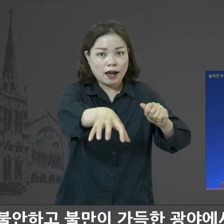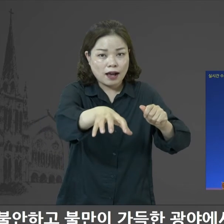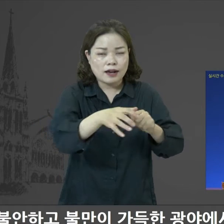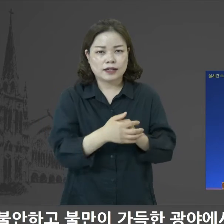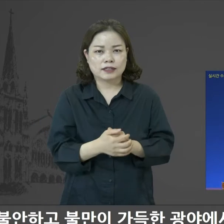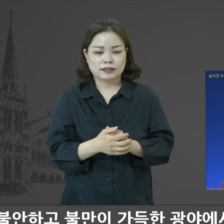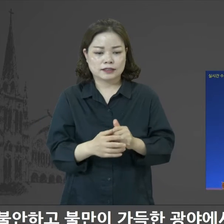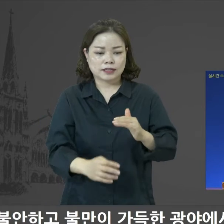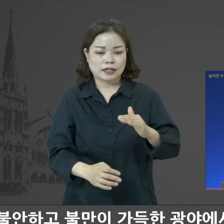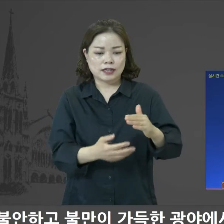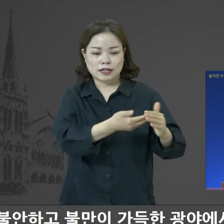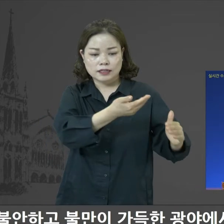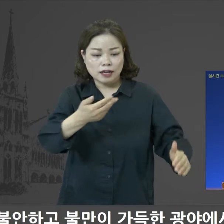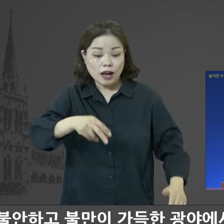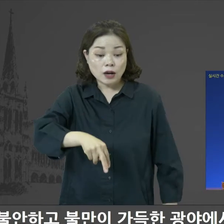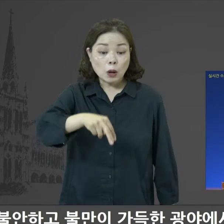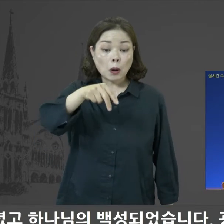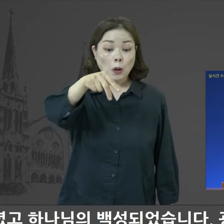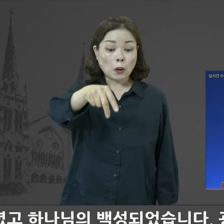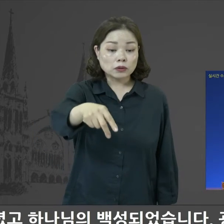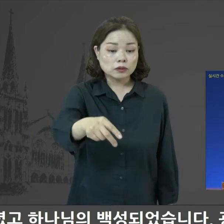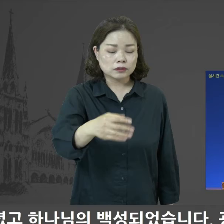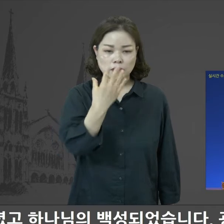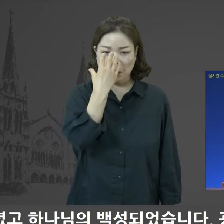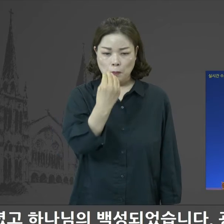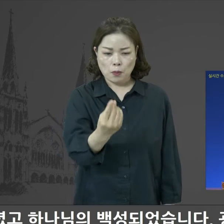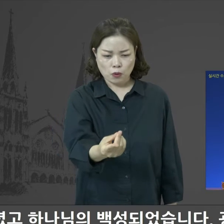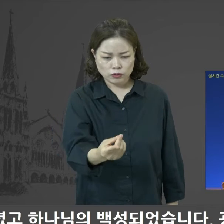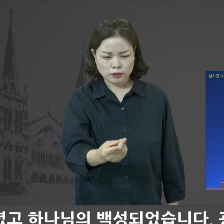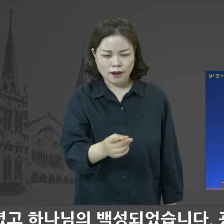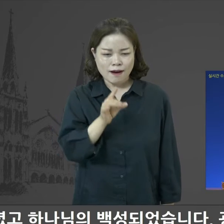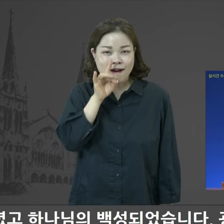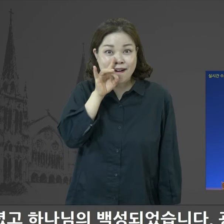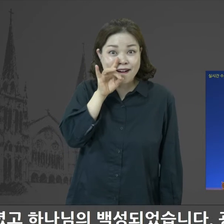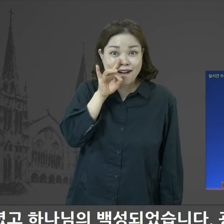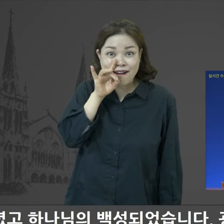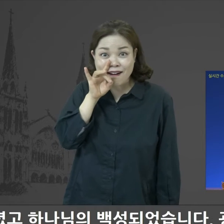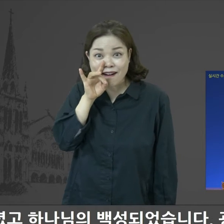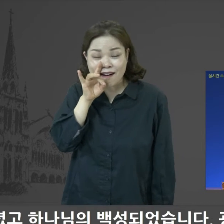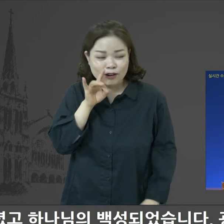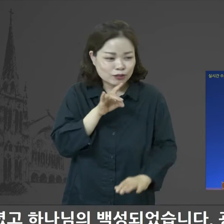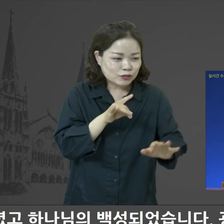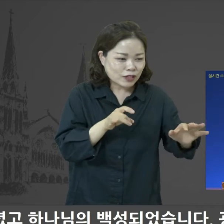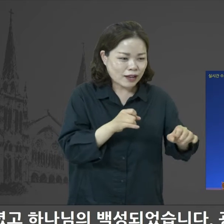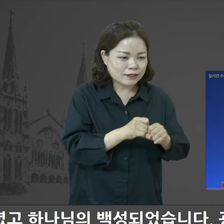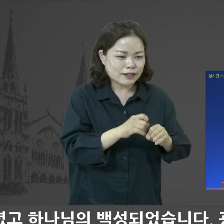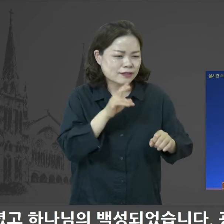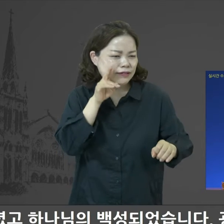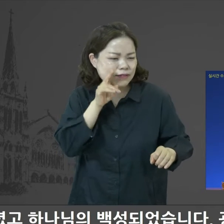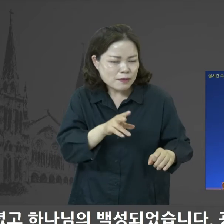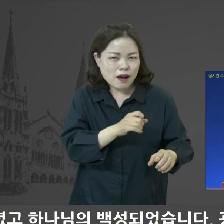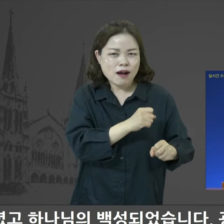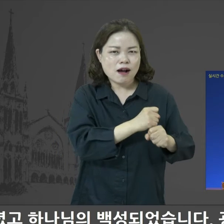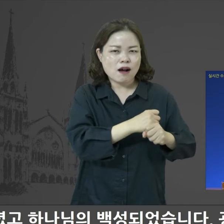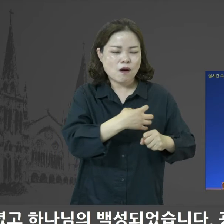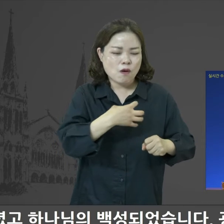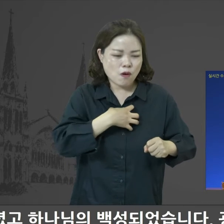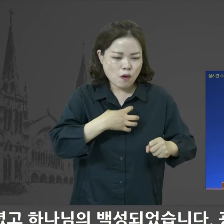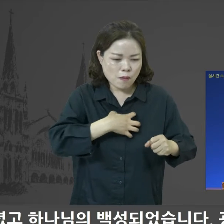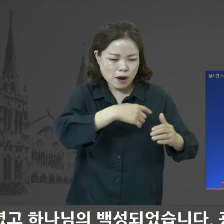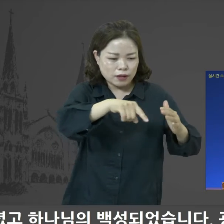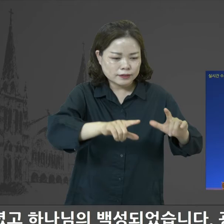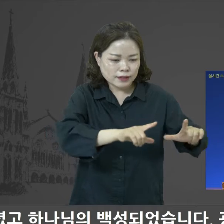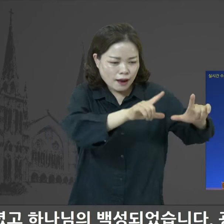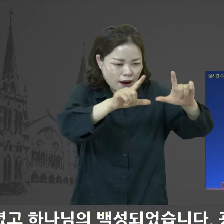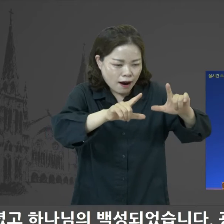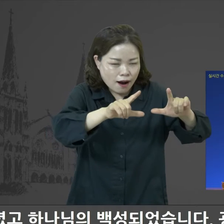저 강 건너편 가나안 땅을 바라보고 있습니다. 얼마나 궁금할까요? 우리가 그토록 치열하게 달려와서